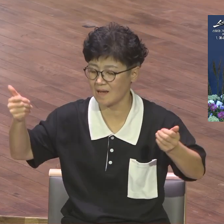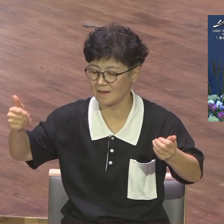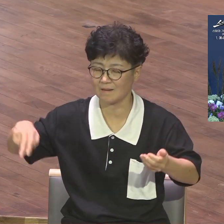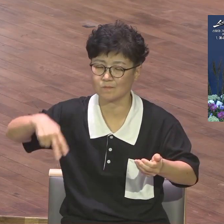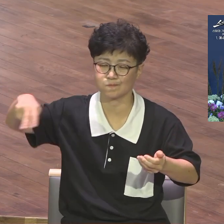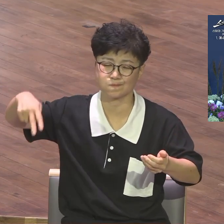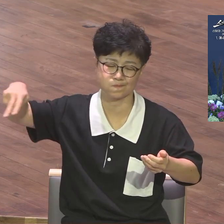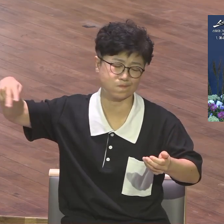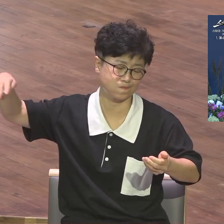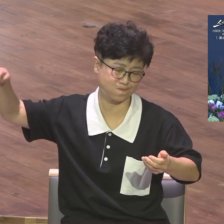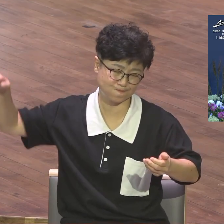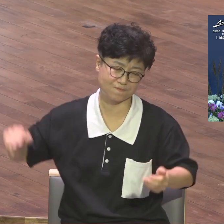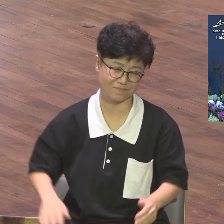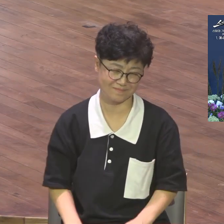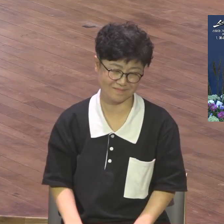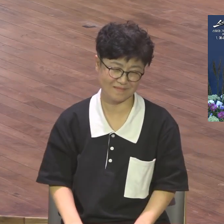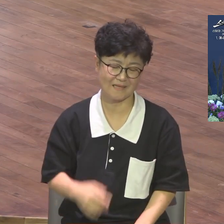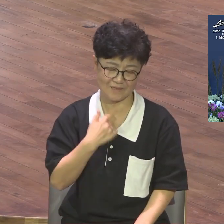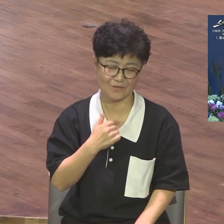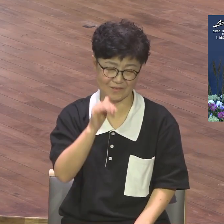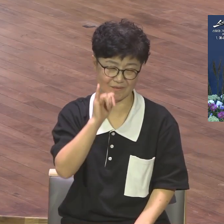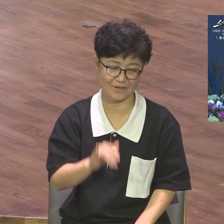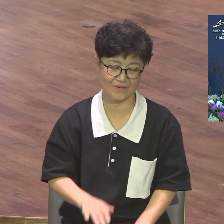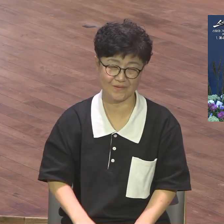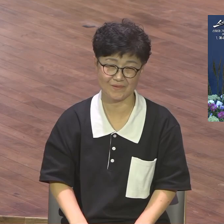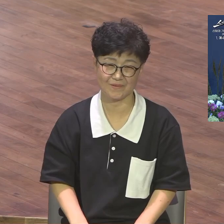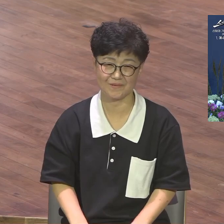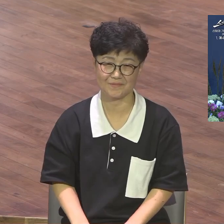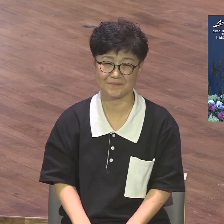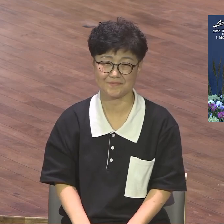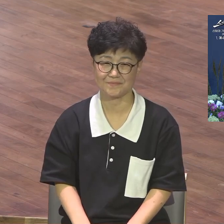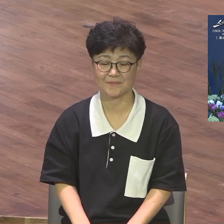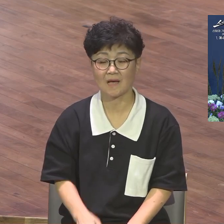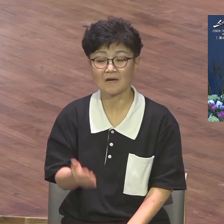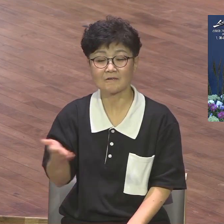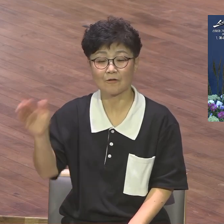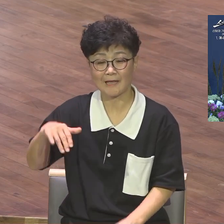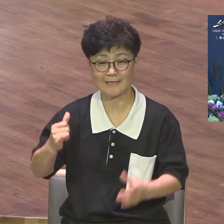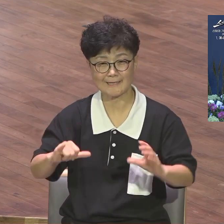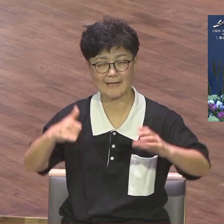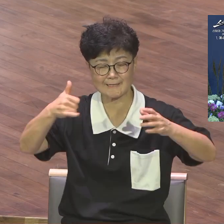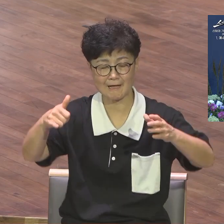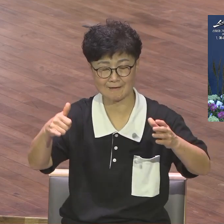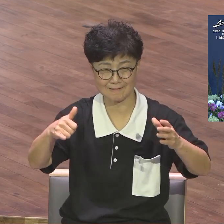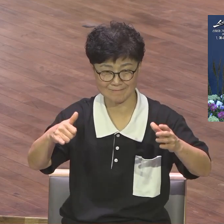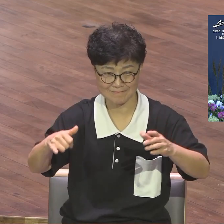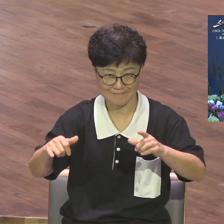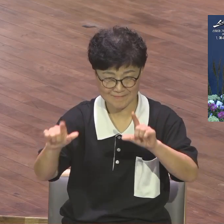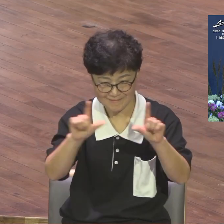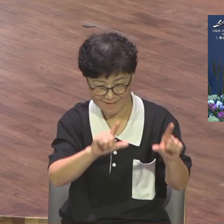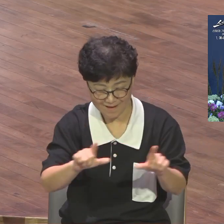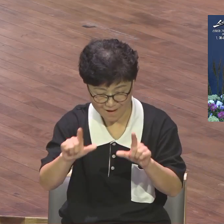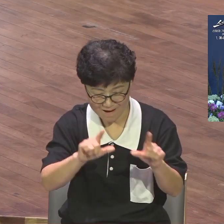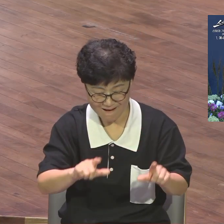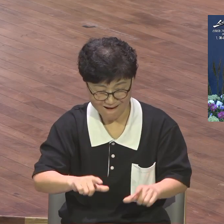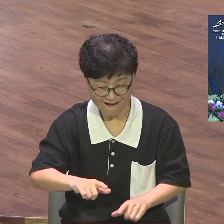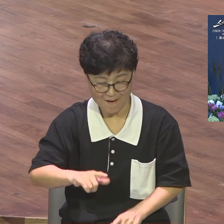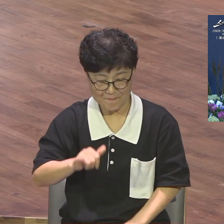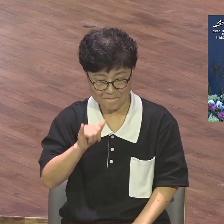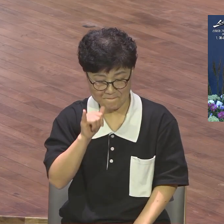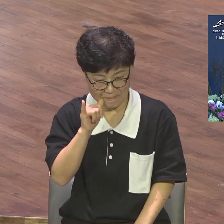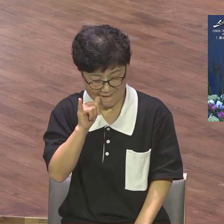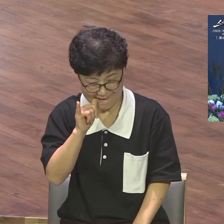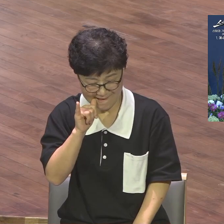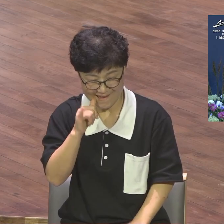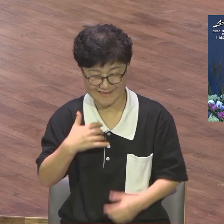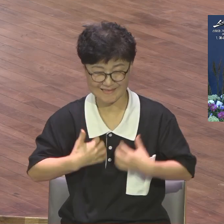행복하대요. 좋대요. 네, 뭐 너무 힘들어서 이럴 줄 알았죠 여러분. 너무 좋더라고요. 일단 늦잠 자고요. 예, 뭐 주일학교 교사